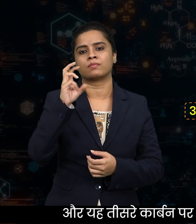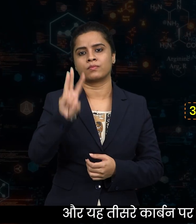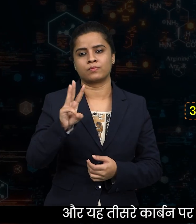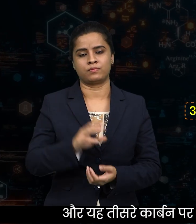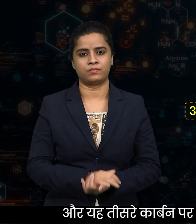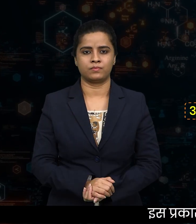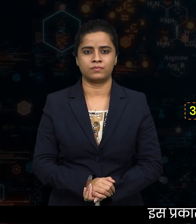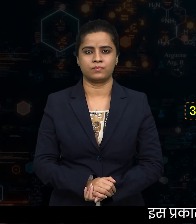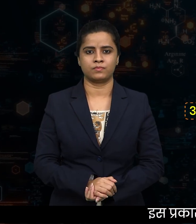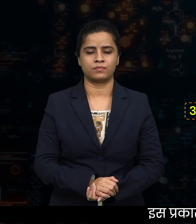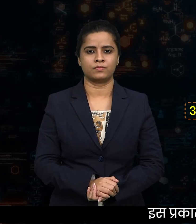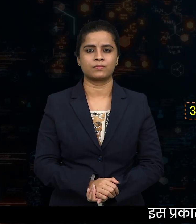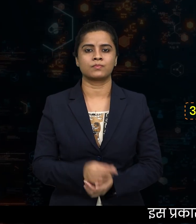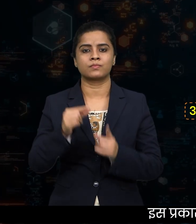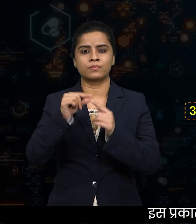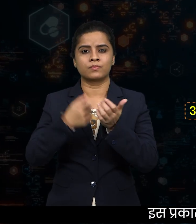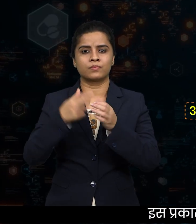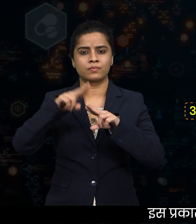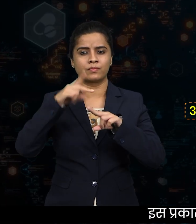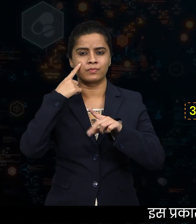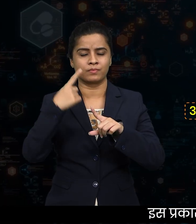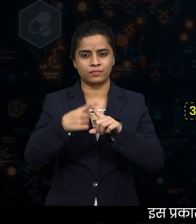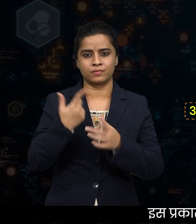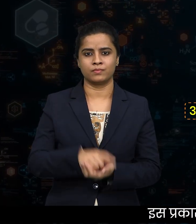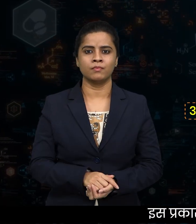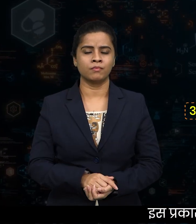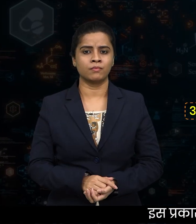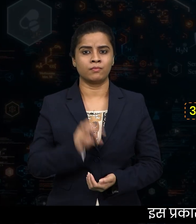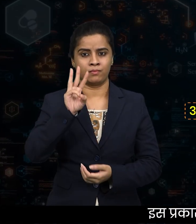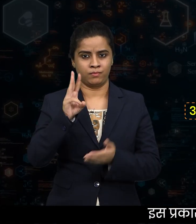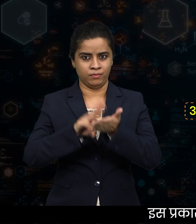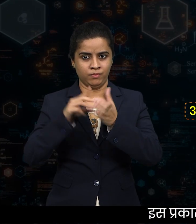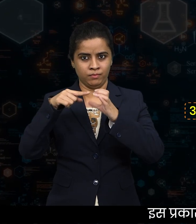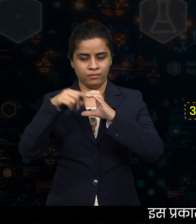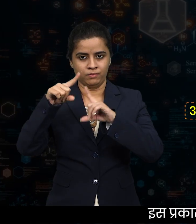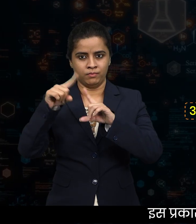है। इस प्रकार उपसर्ग 3 मिथाइल है, अतः